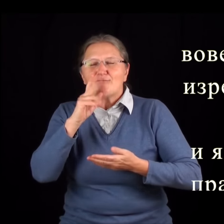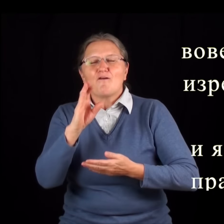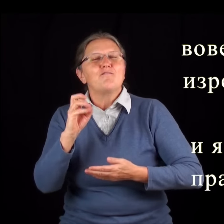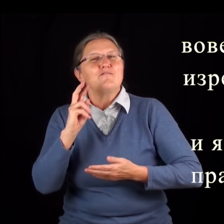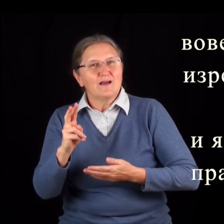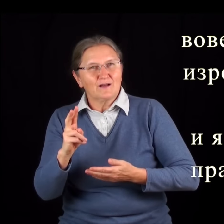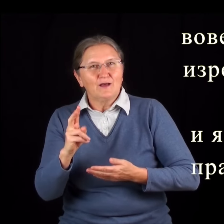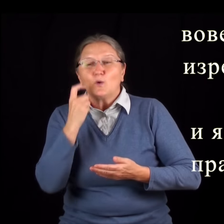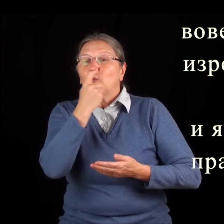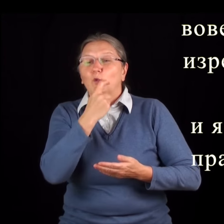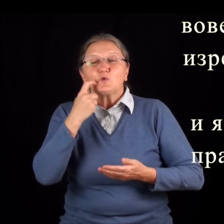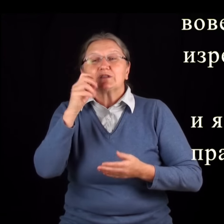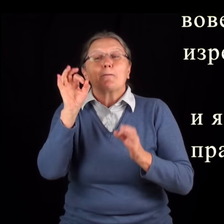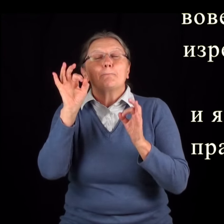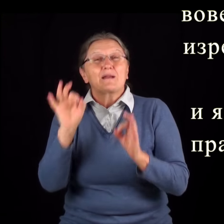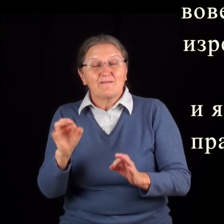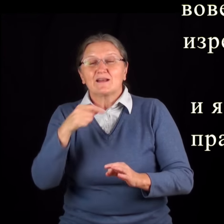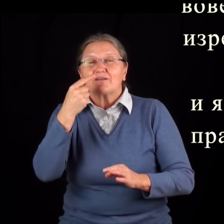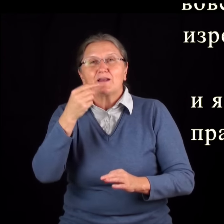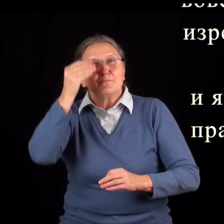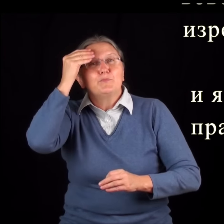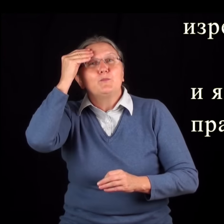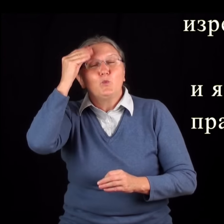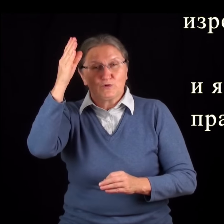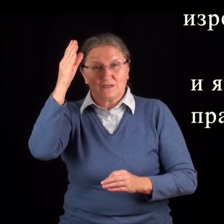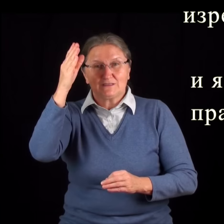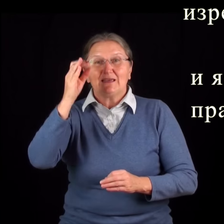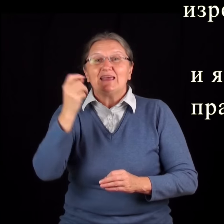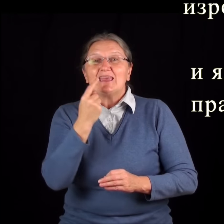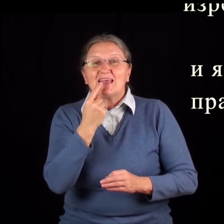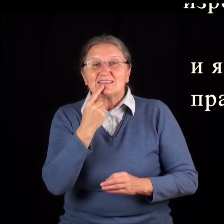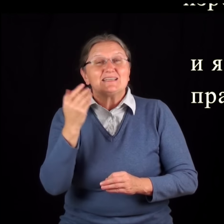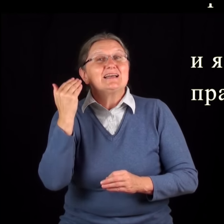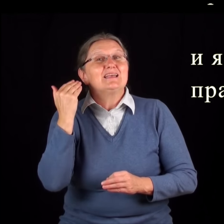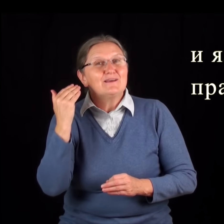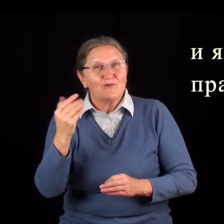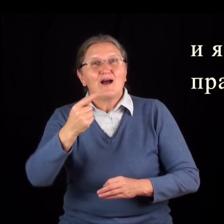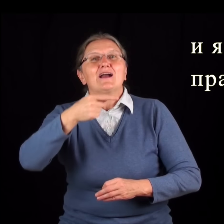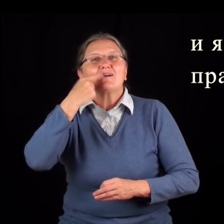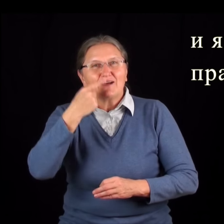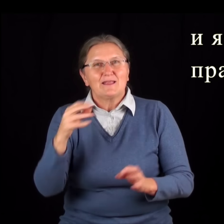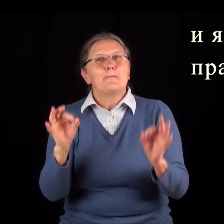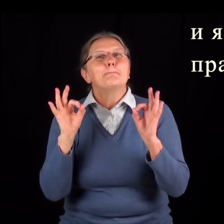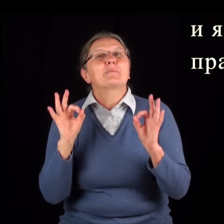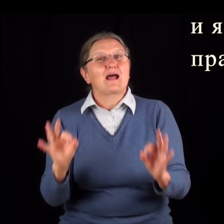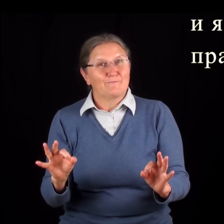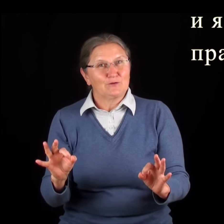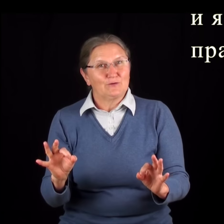вовек. Уста праведника изрекают премудрость, и язык его произносит правду.